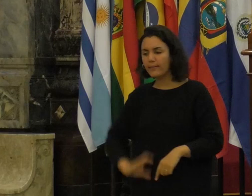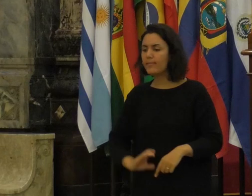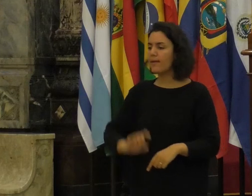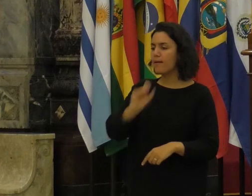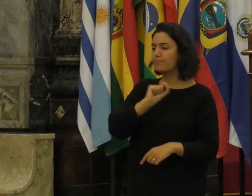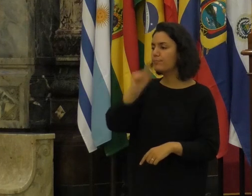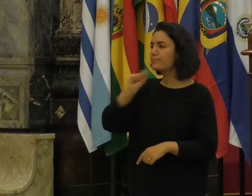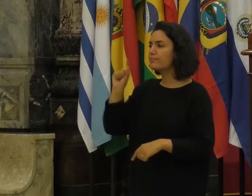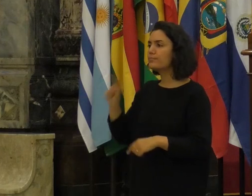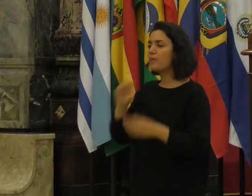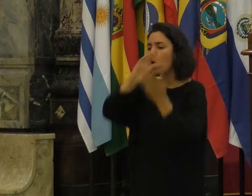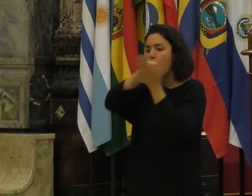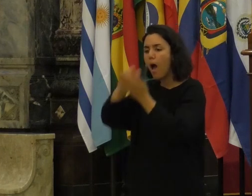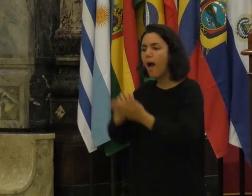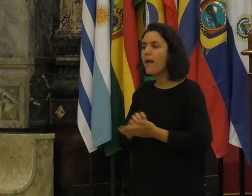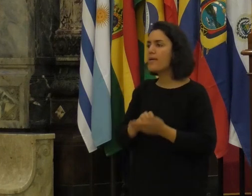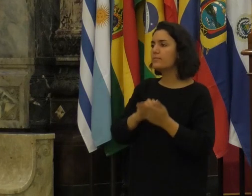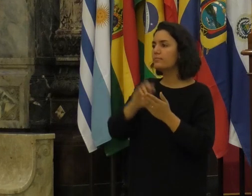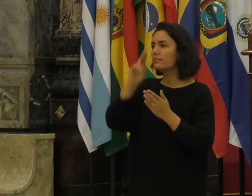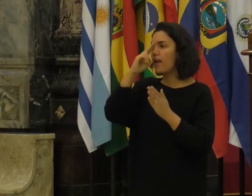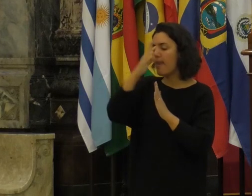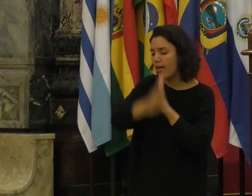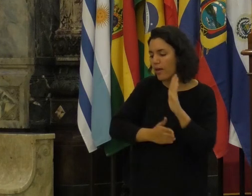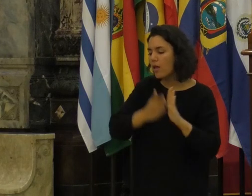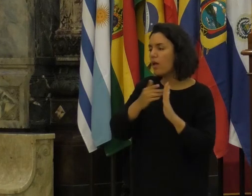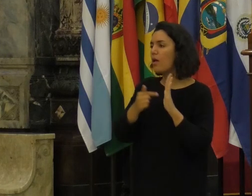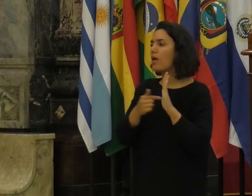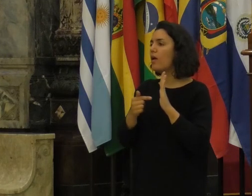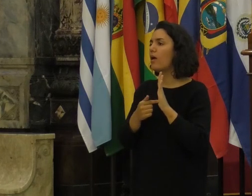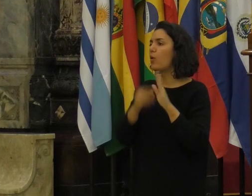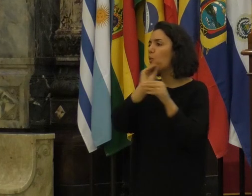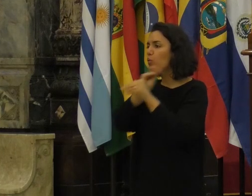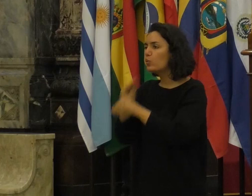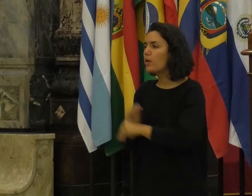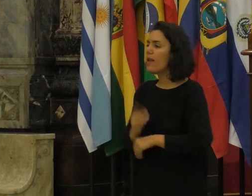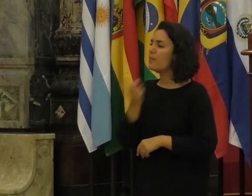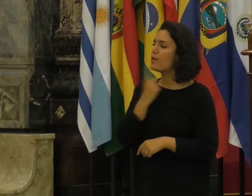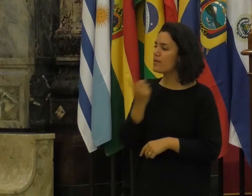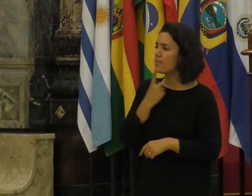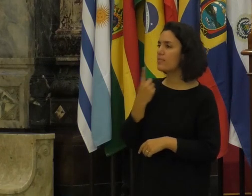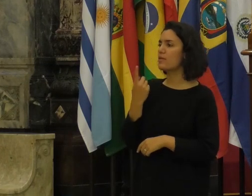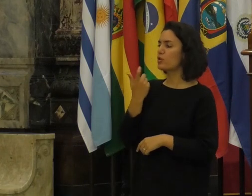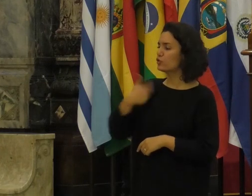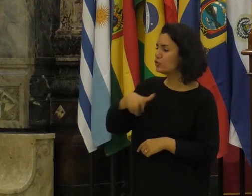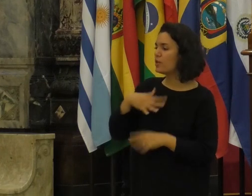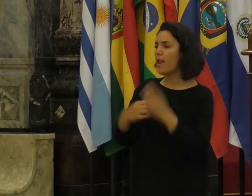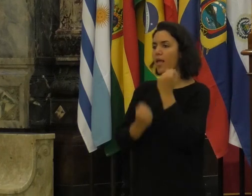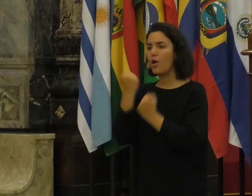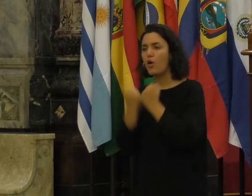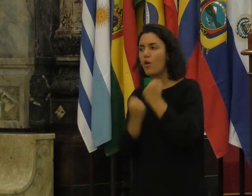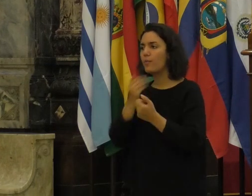regionales, económicos, sociales, culturales, políticos,